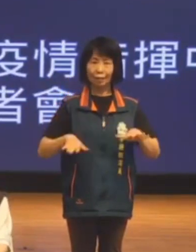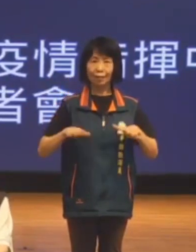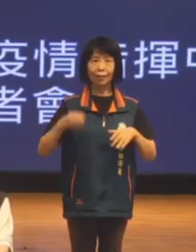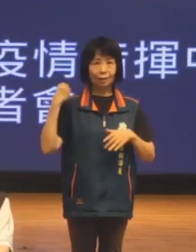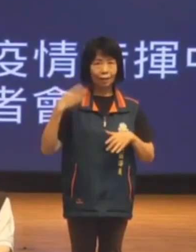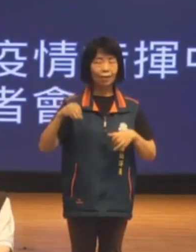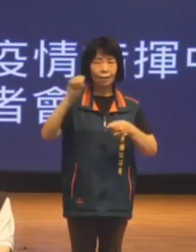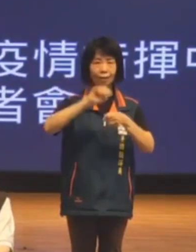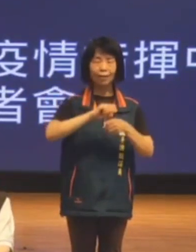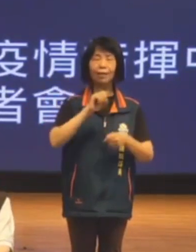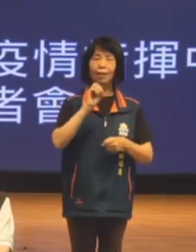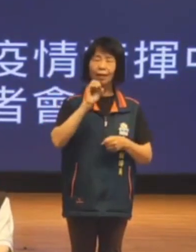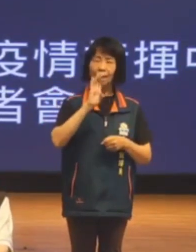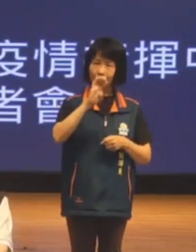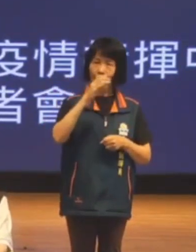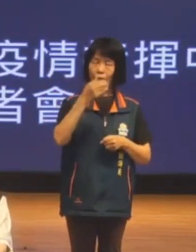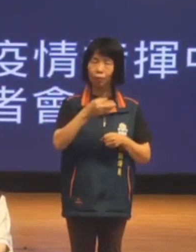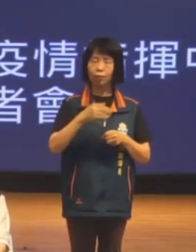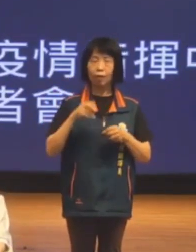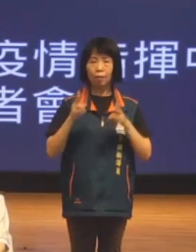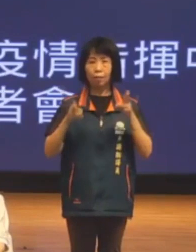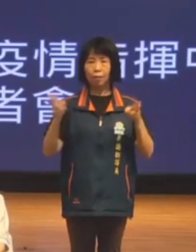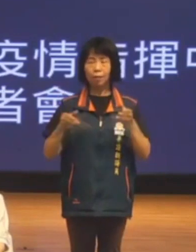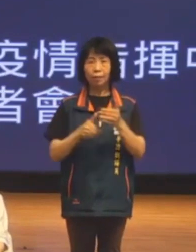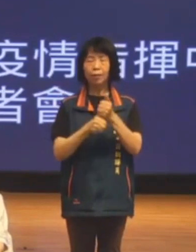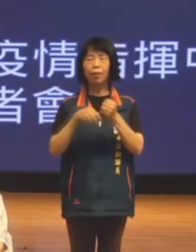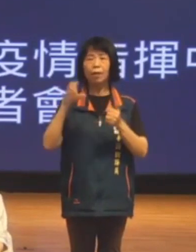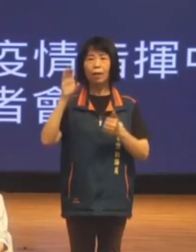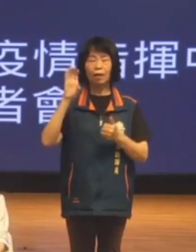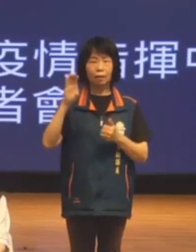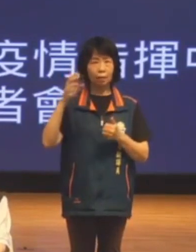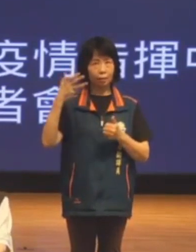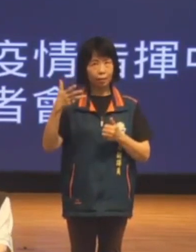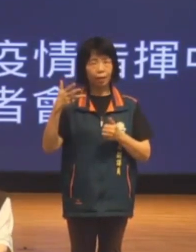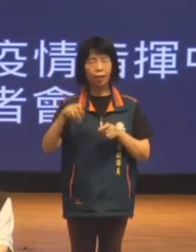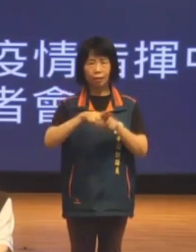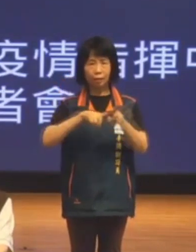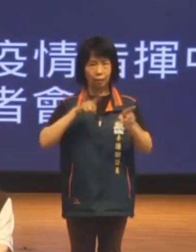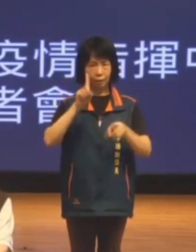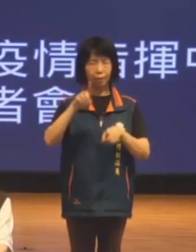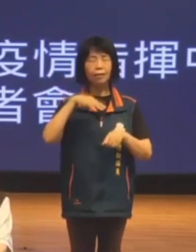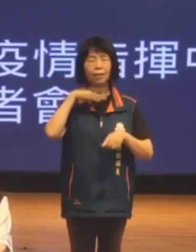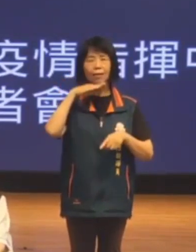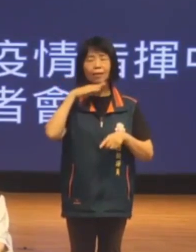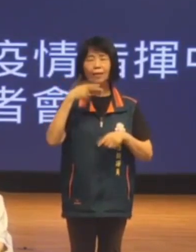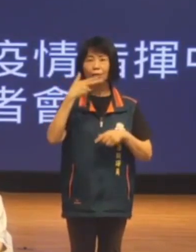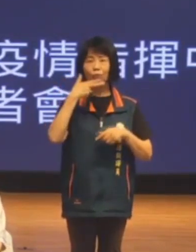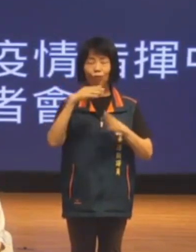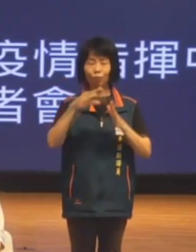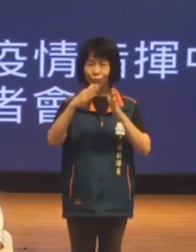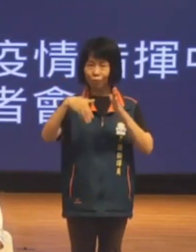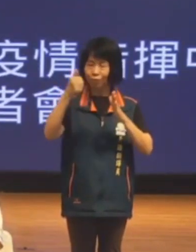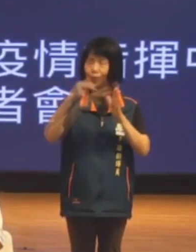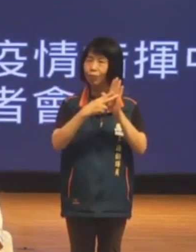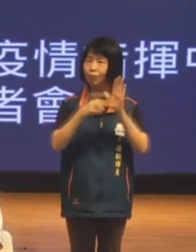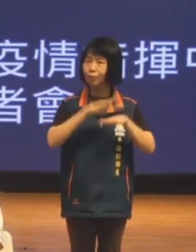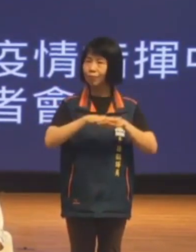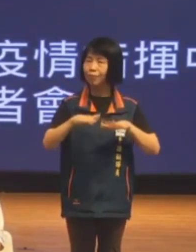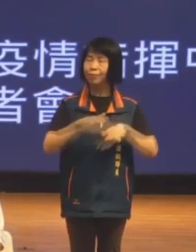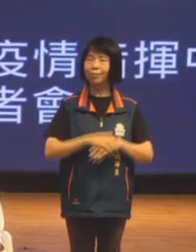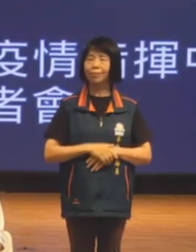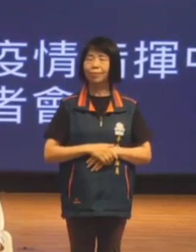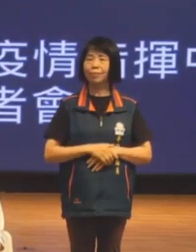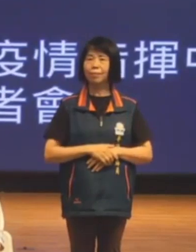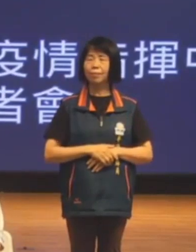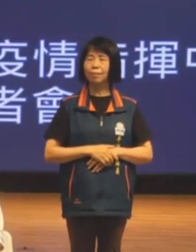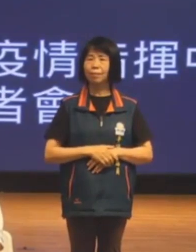49件，跟中央 CDC 48件啊差1件，这个部分等一下朱家祥局长会为大家说明。而